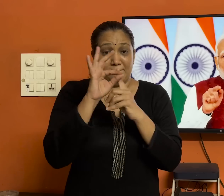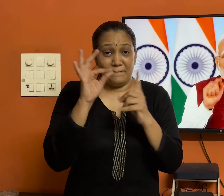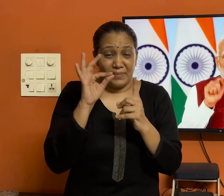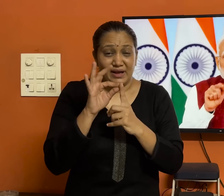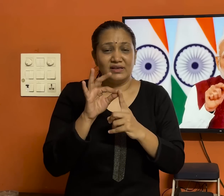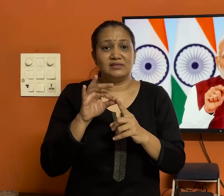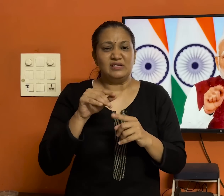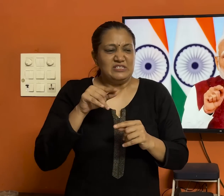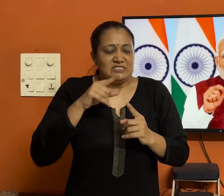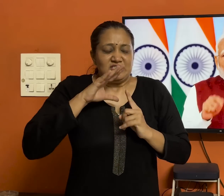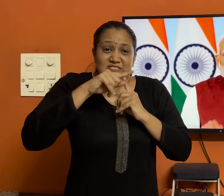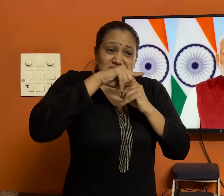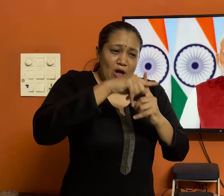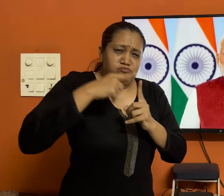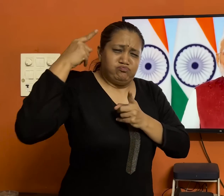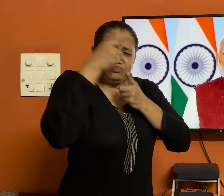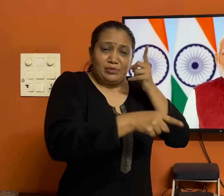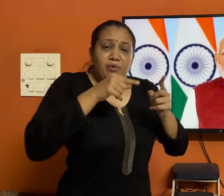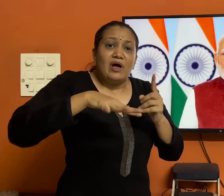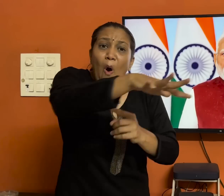पाकिस्तान के सीने में बसाए गए